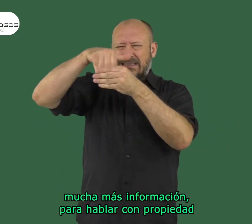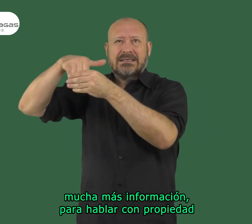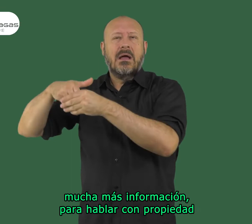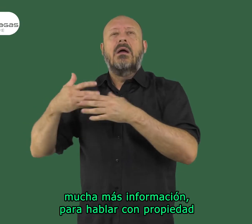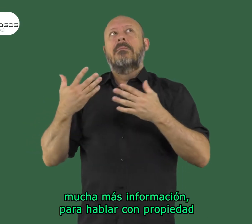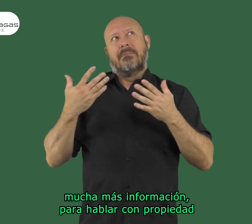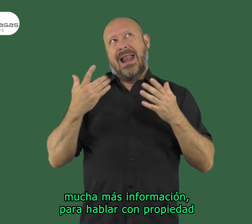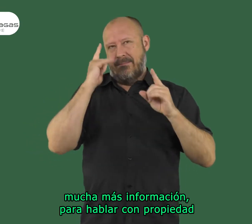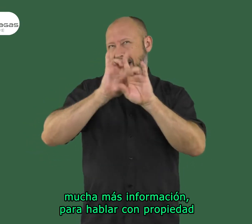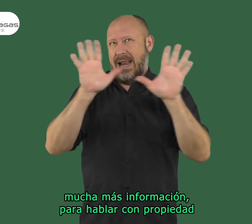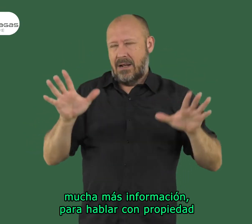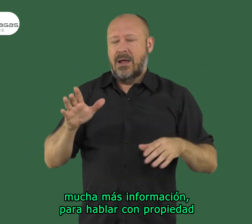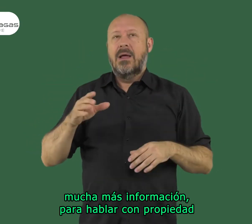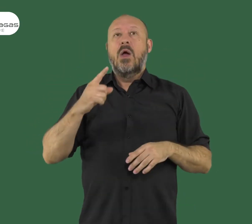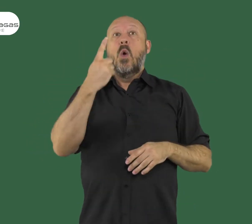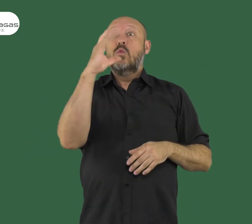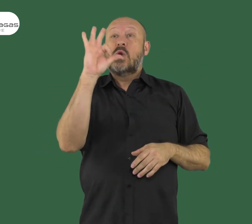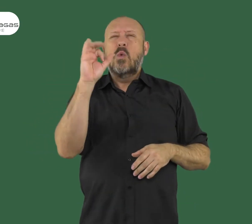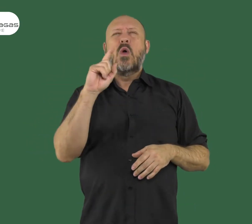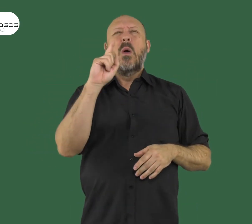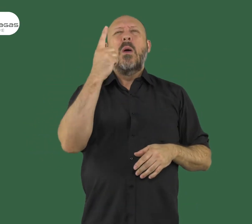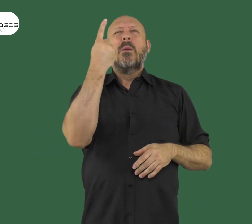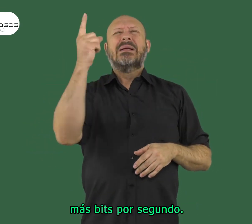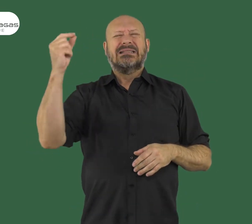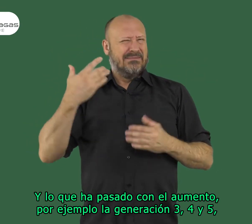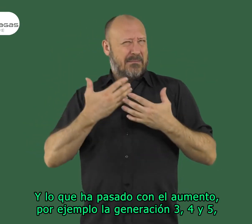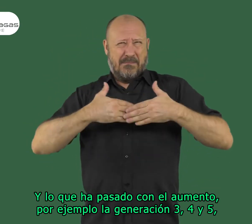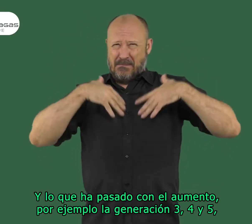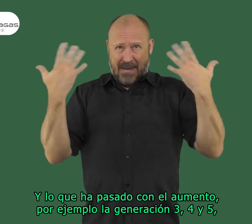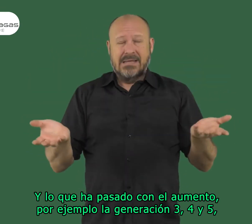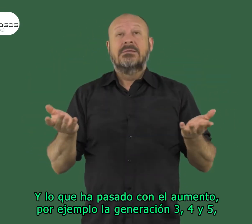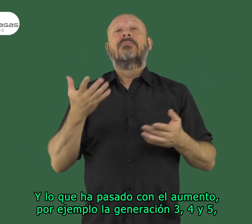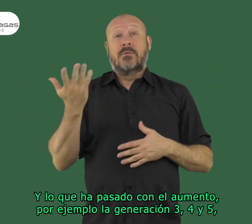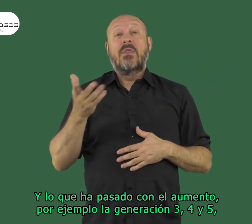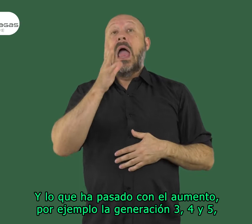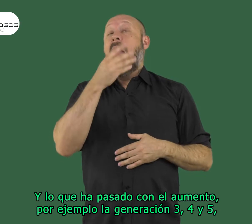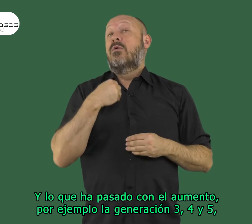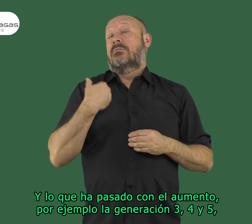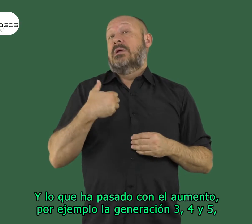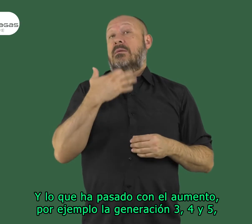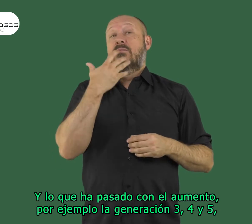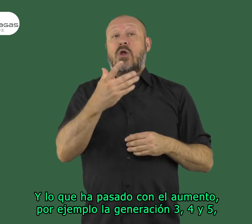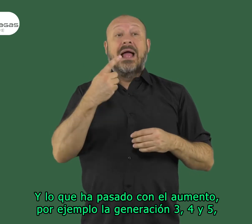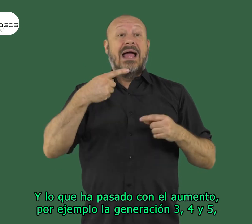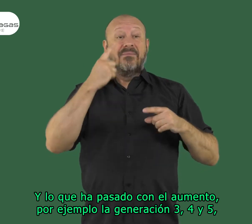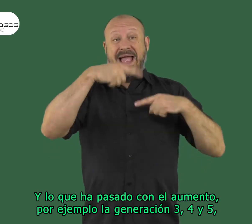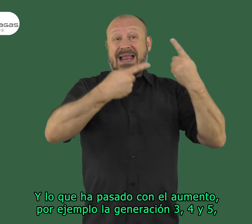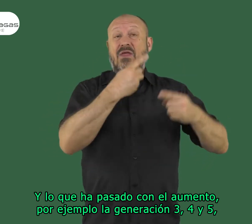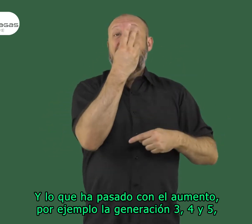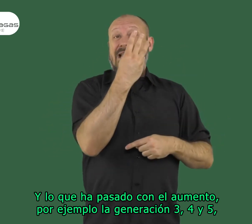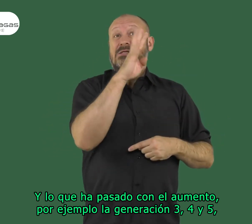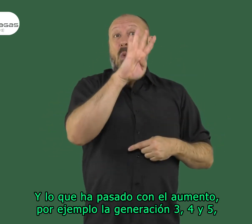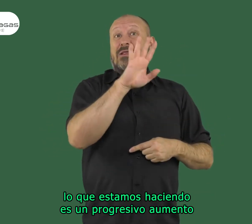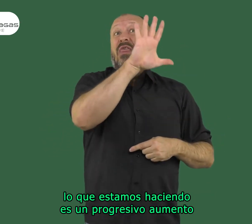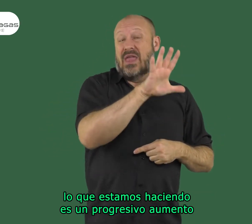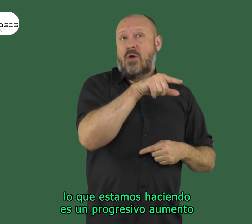más información, para hablar con propiedad, más bits por segundo. Y lo que ha pasado con el aumento, por ejemplo, la generación 3,